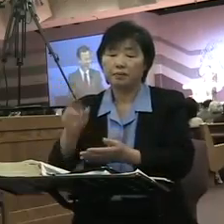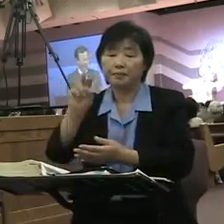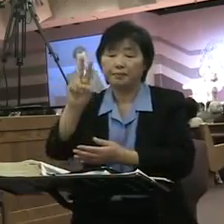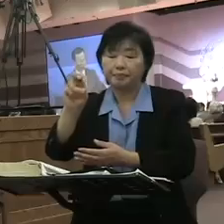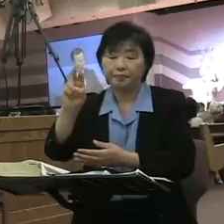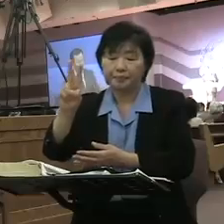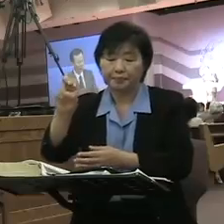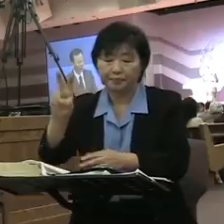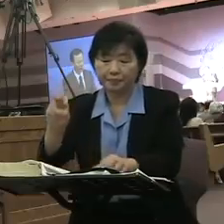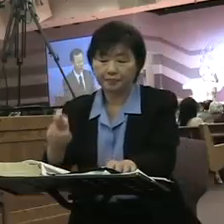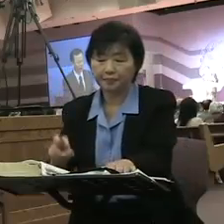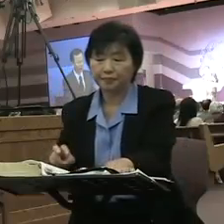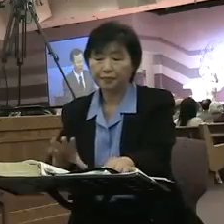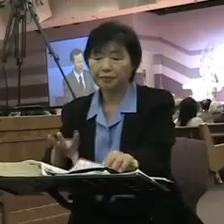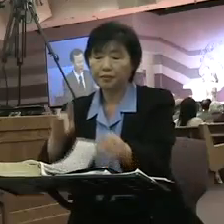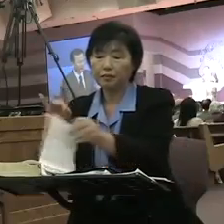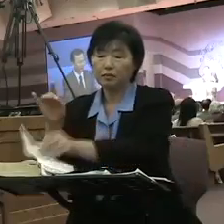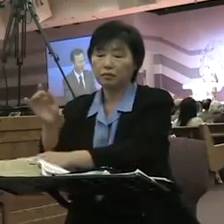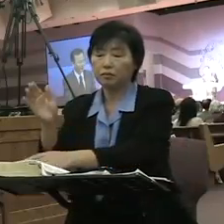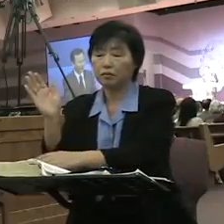22장의 말씀을 처음부터 보면